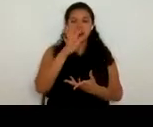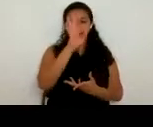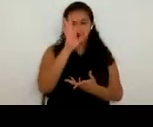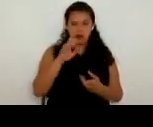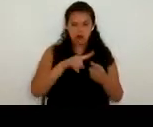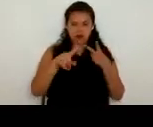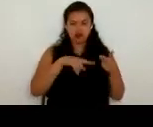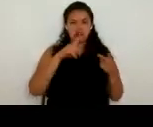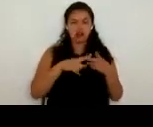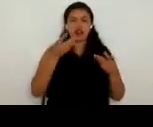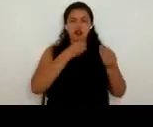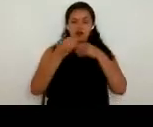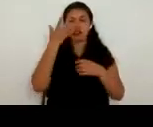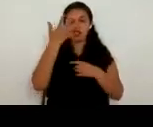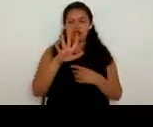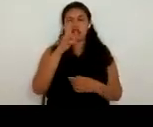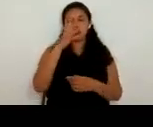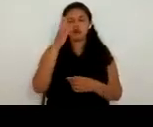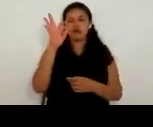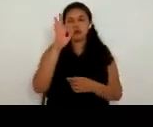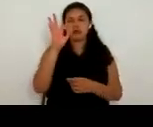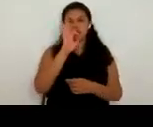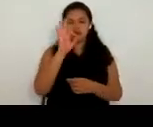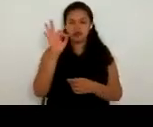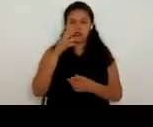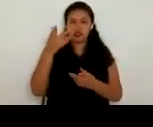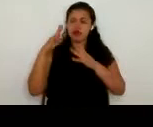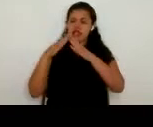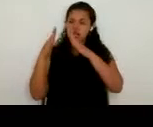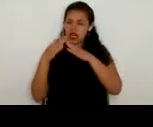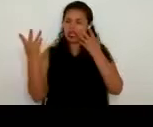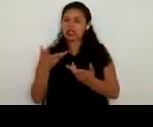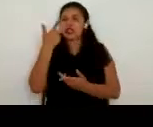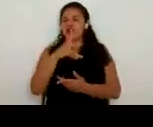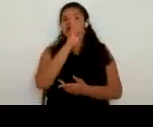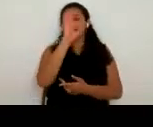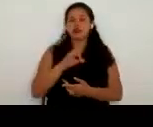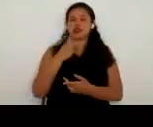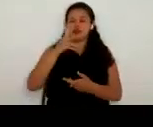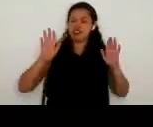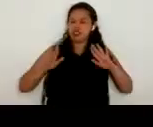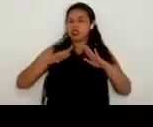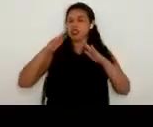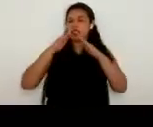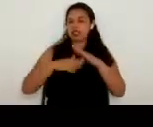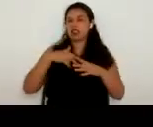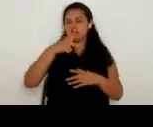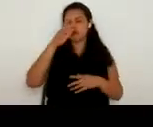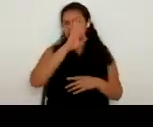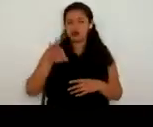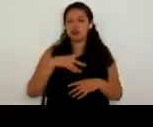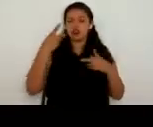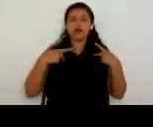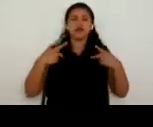vivienda 18 por ciento lugar de residencia 5 por ciento el estado de salud de la familia 2 por ciento y el total de puntos